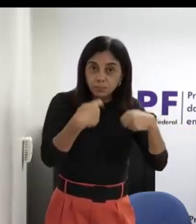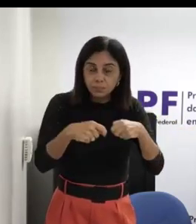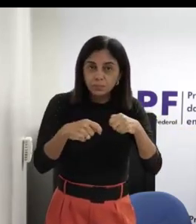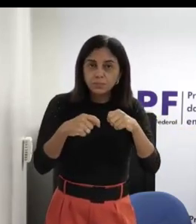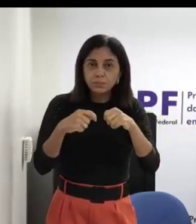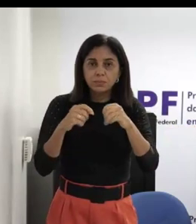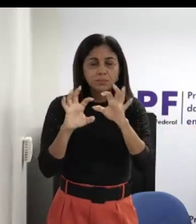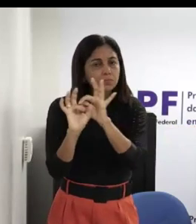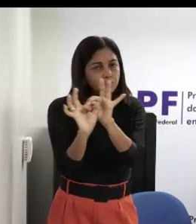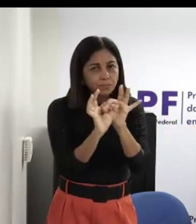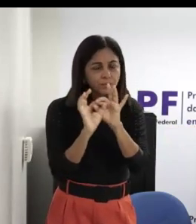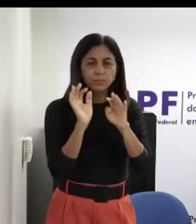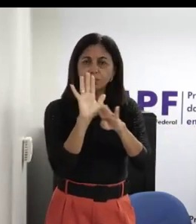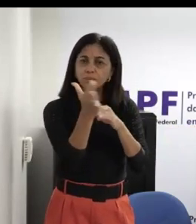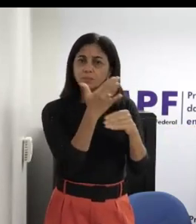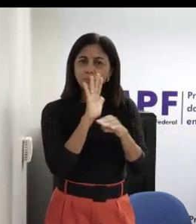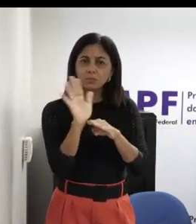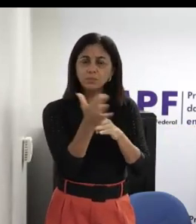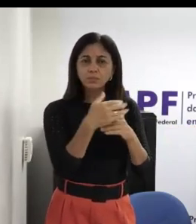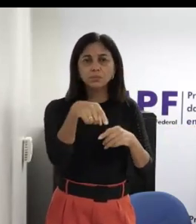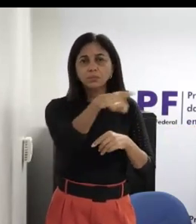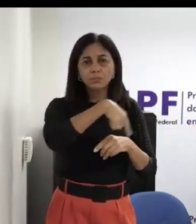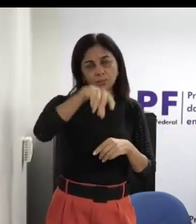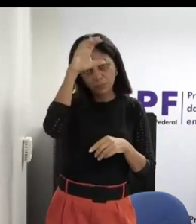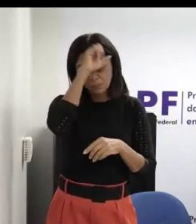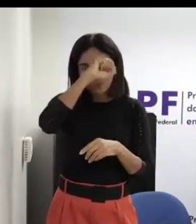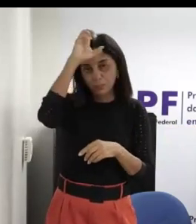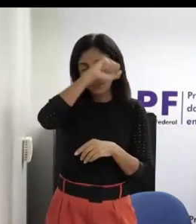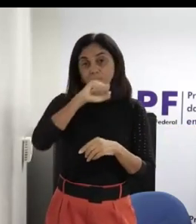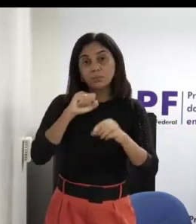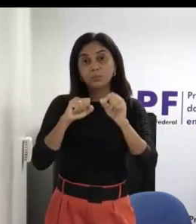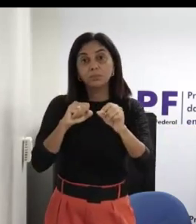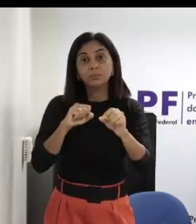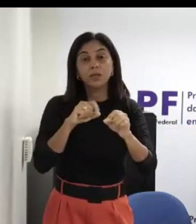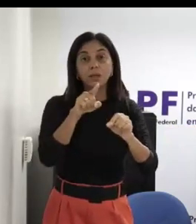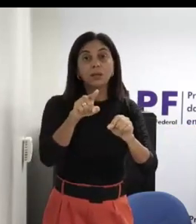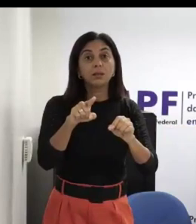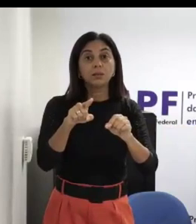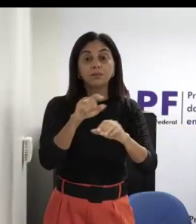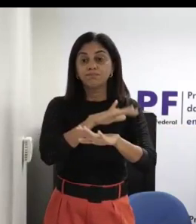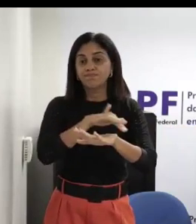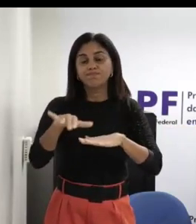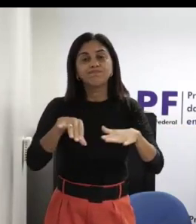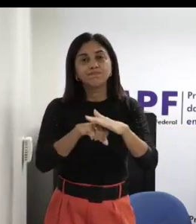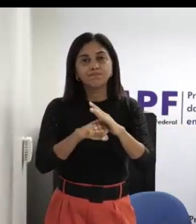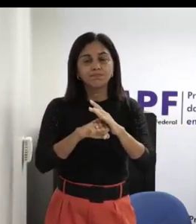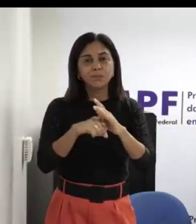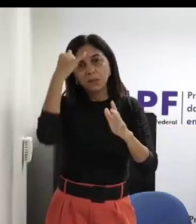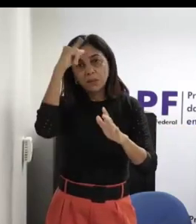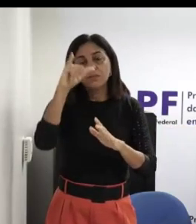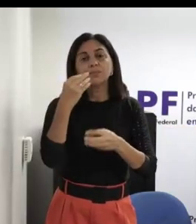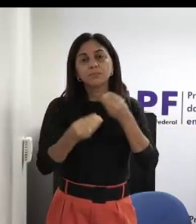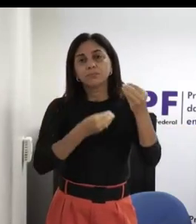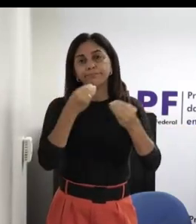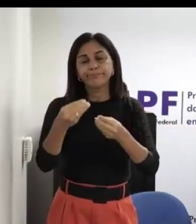pra gente poder sempre adquirir mais conhecimento de como a gente vai trabalhar nesse Fronte nesses combate porque primeiro eu tenho que